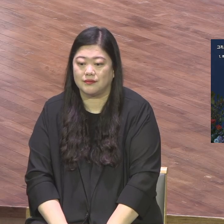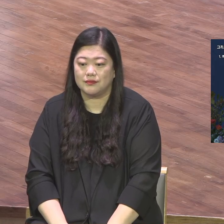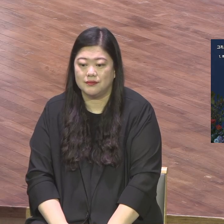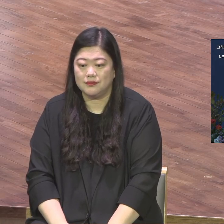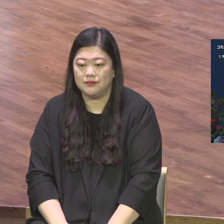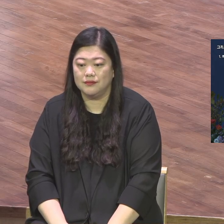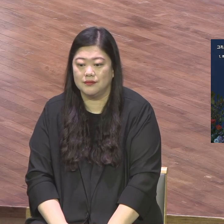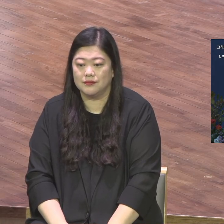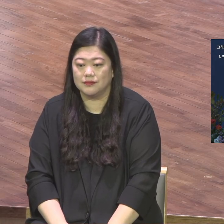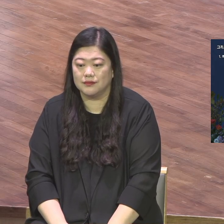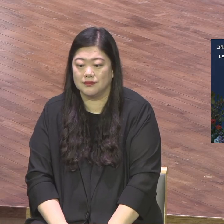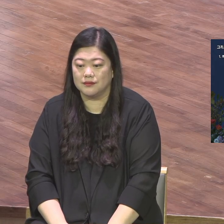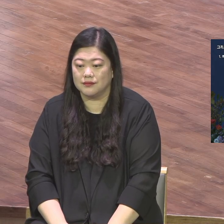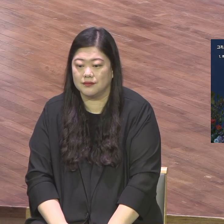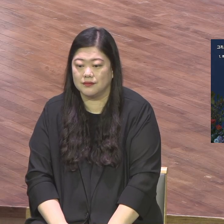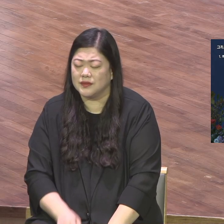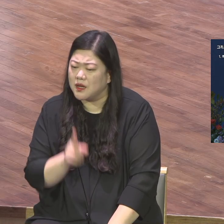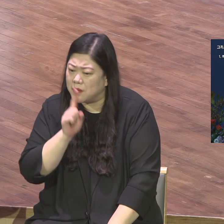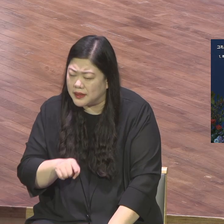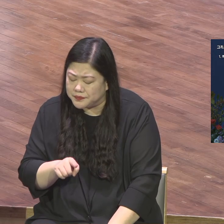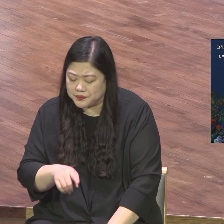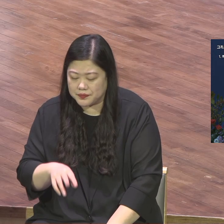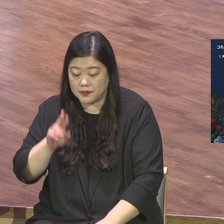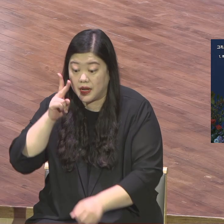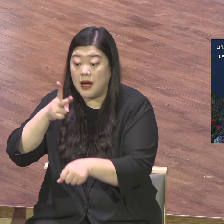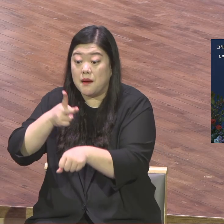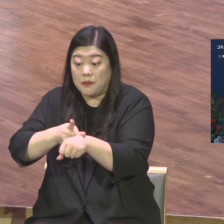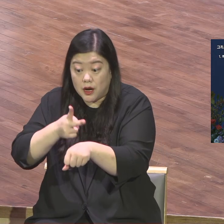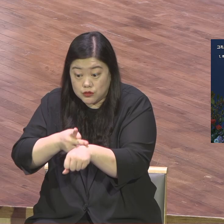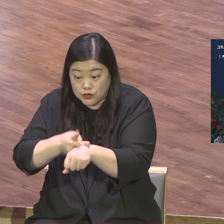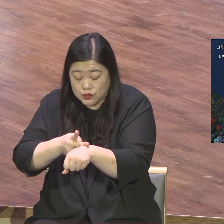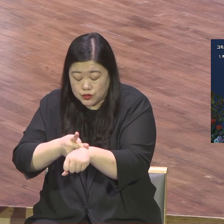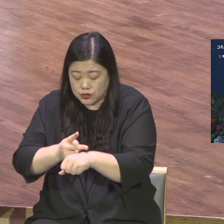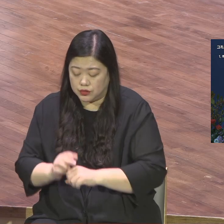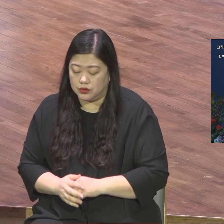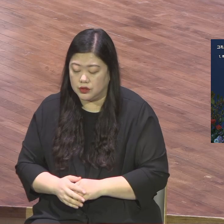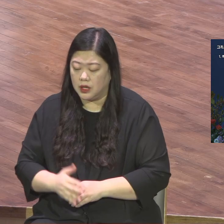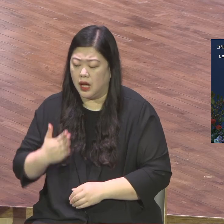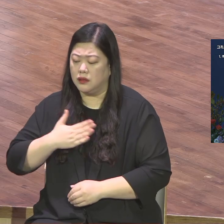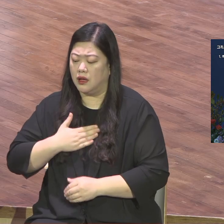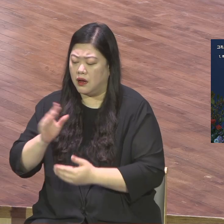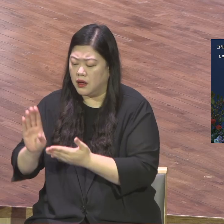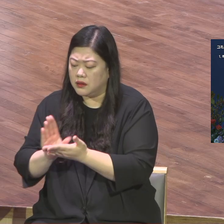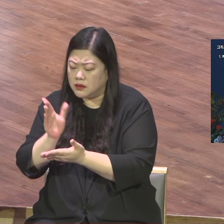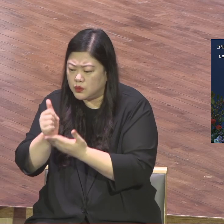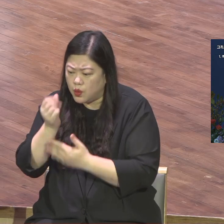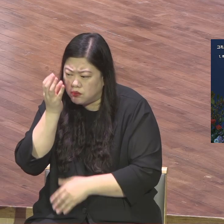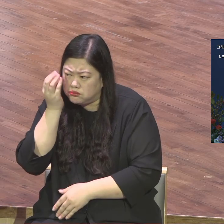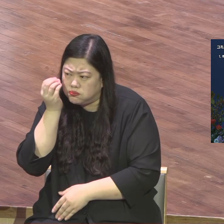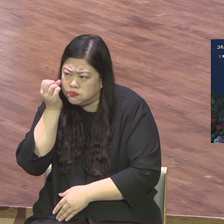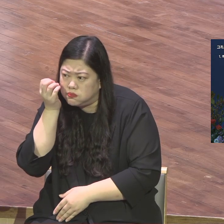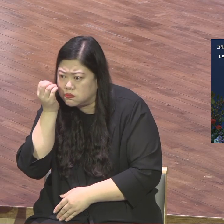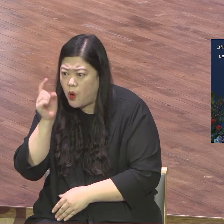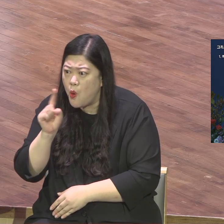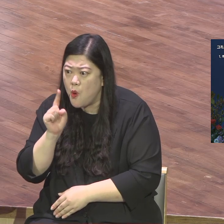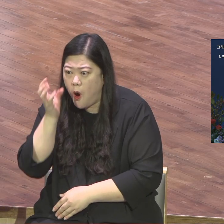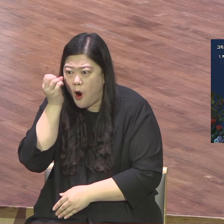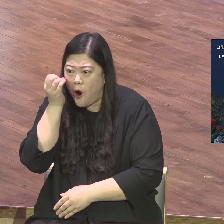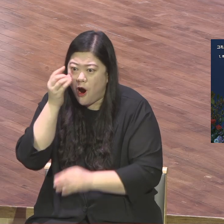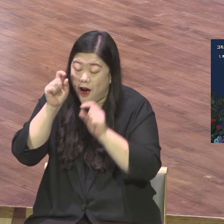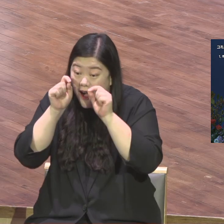사도 바울은 그리스도의 비밀을 깨닫게 하신 것은 어떤 인간적인 노력으로 된 것이